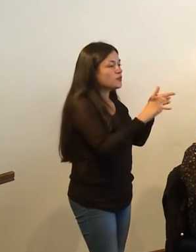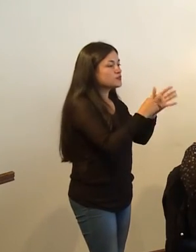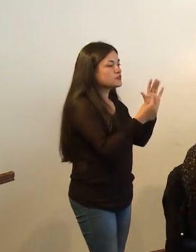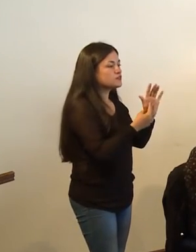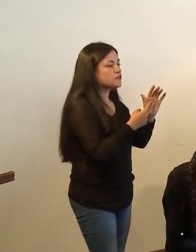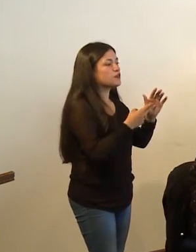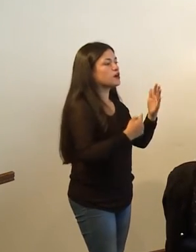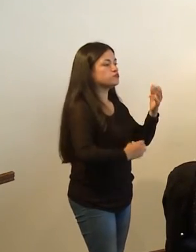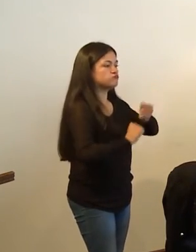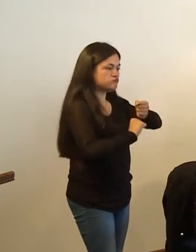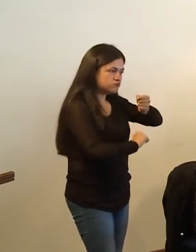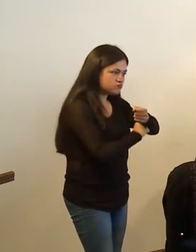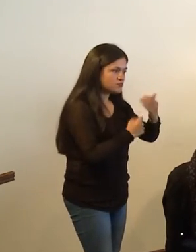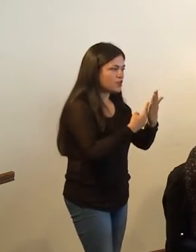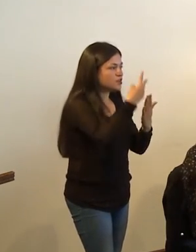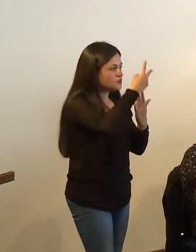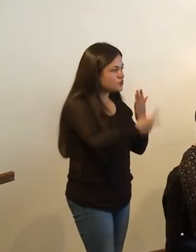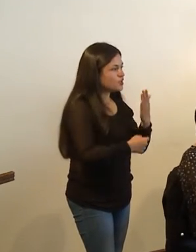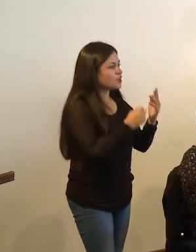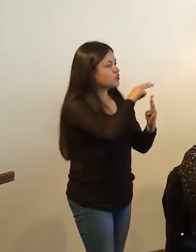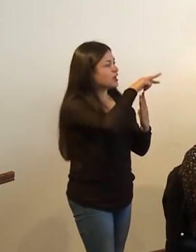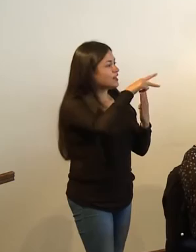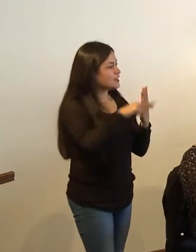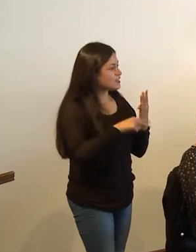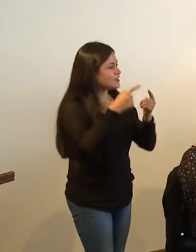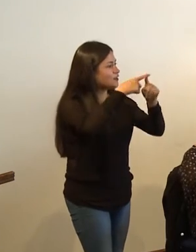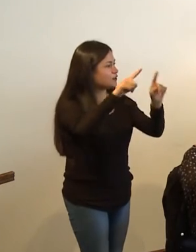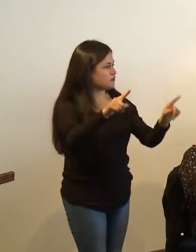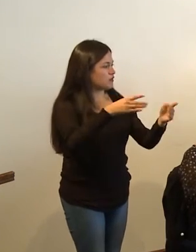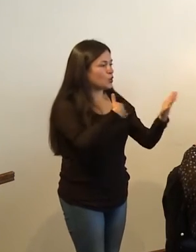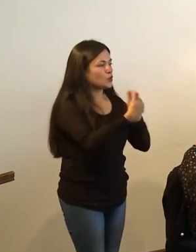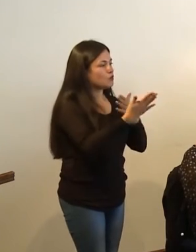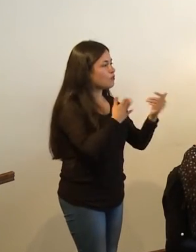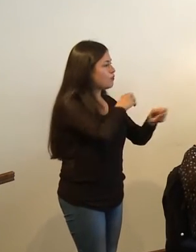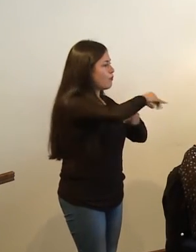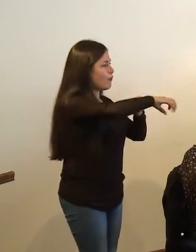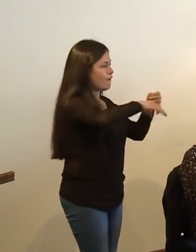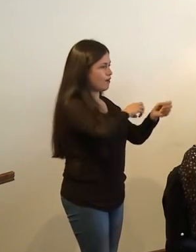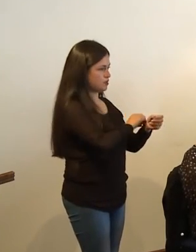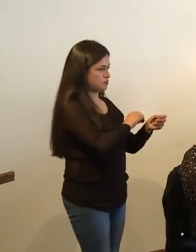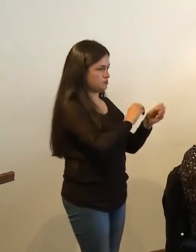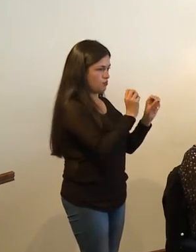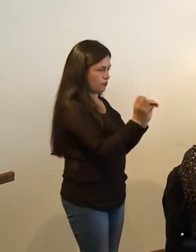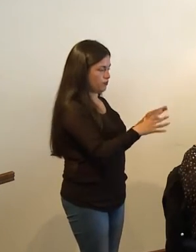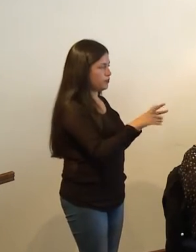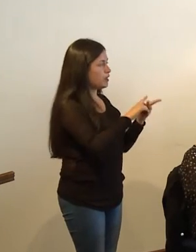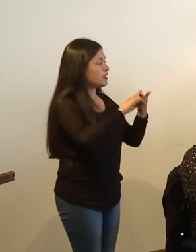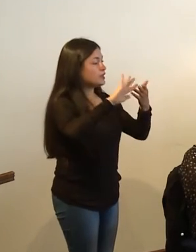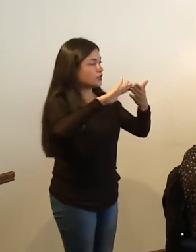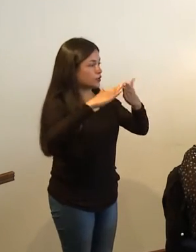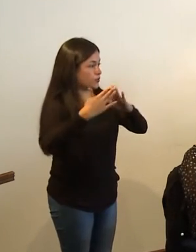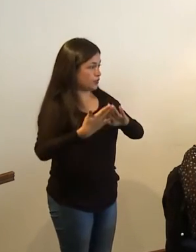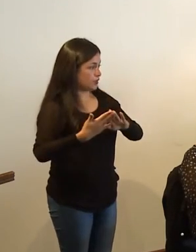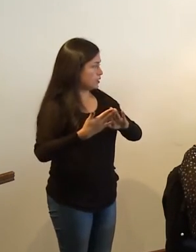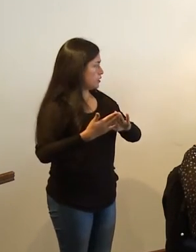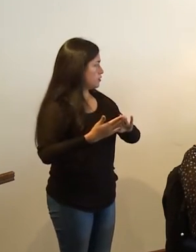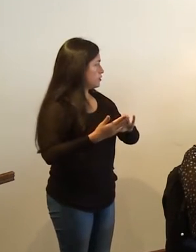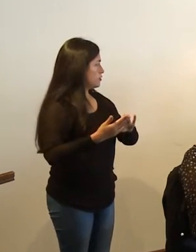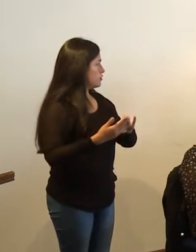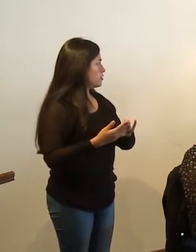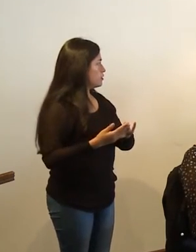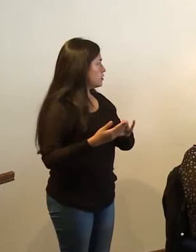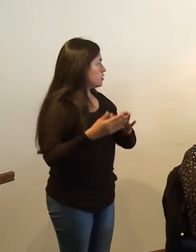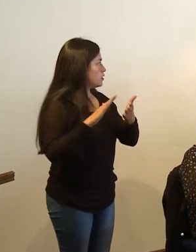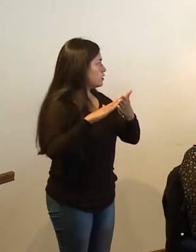proyectos, actores, sentidos alternativos. Y lo comunitario, que con eso lo pido ahí tres